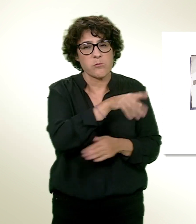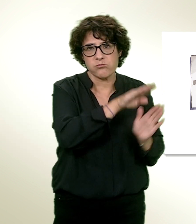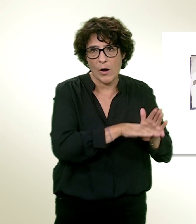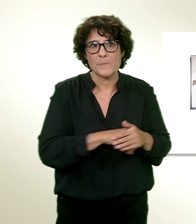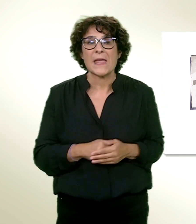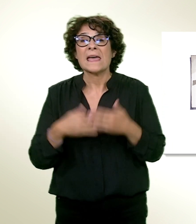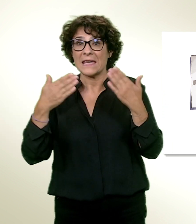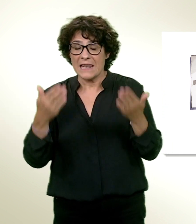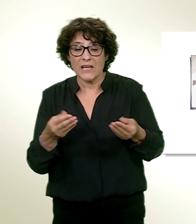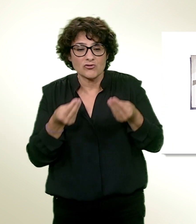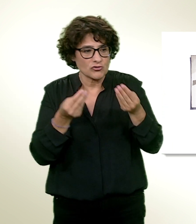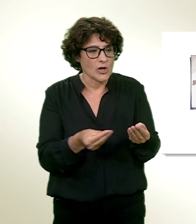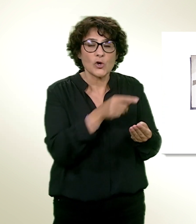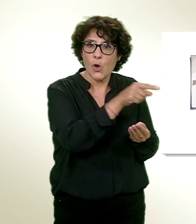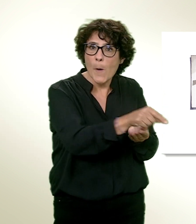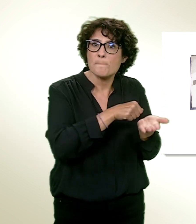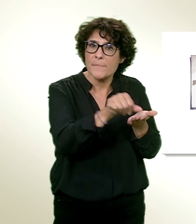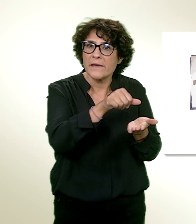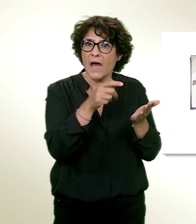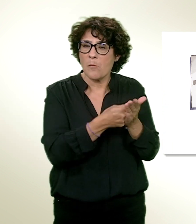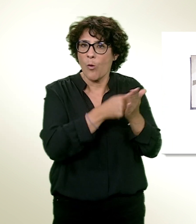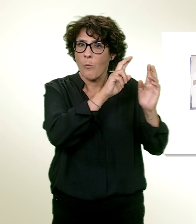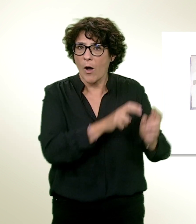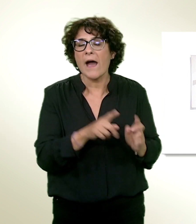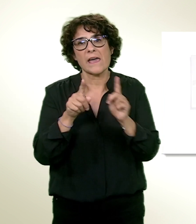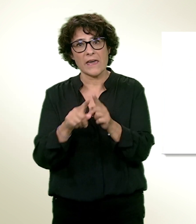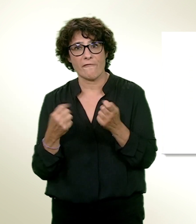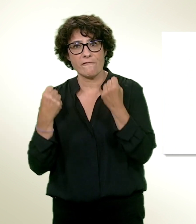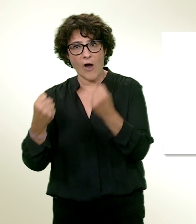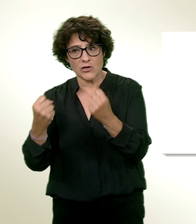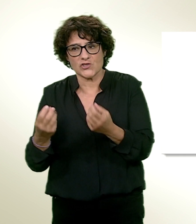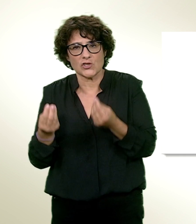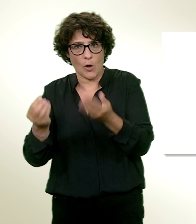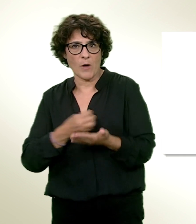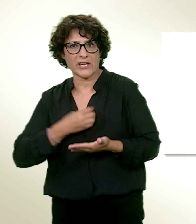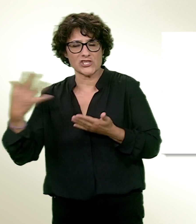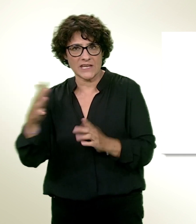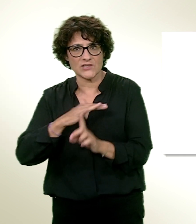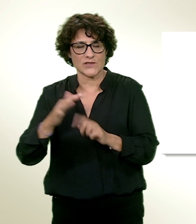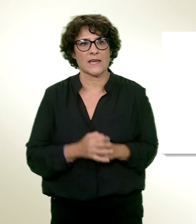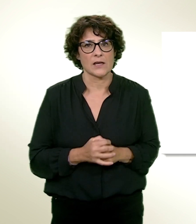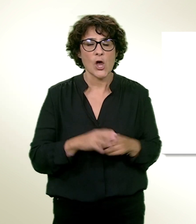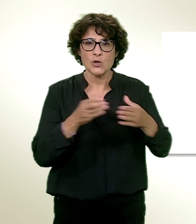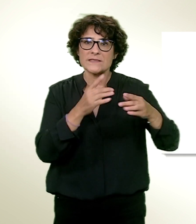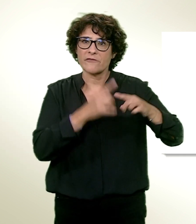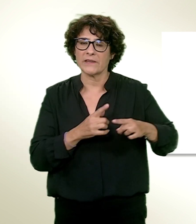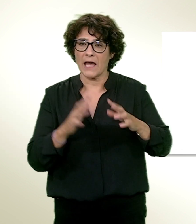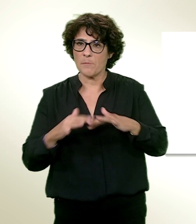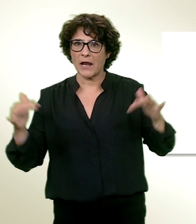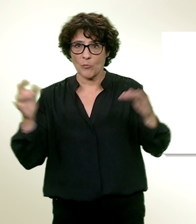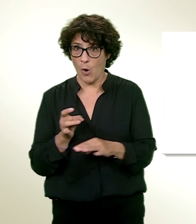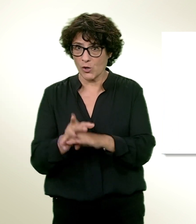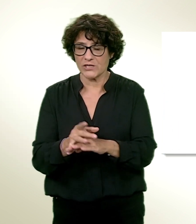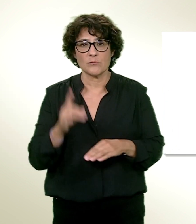revenus faibles ou moyens du travail et de renforcer la prospérité sociale. Le Conseil fédéral et le Parlement rejettent l'initiative. Selon eux,